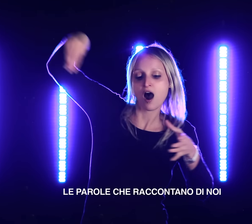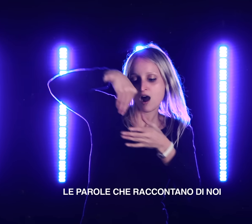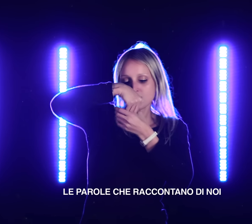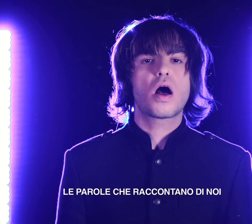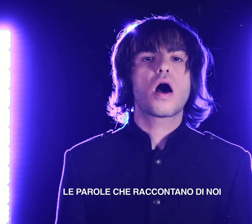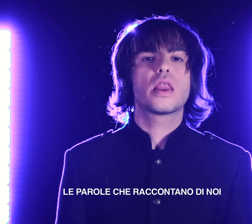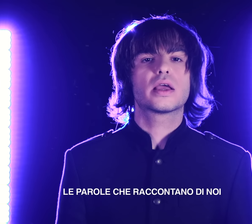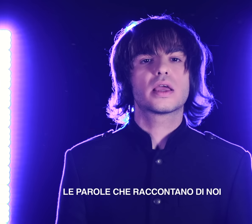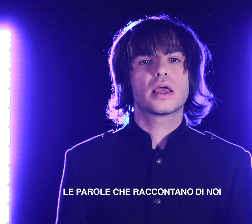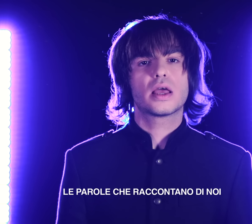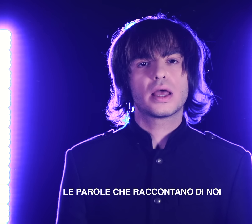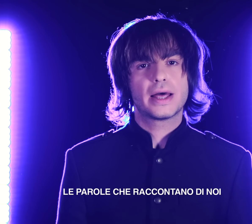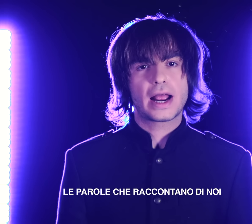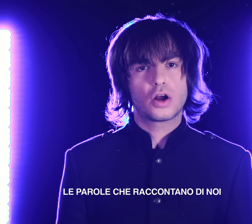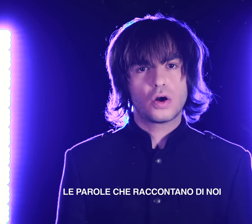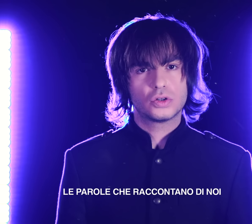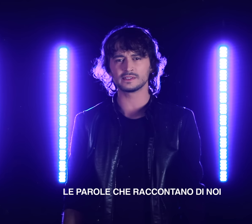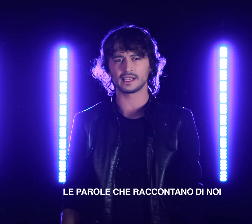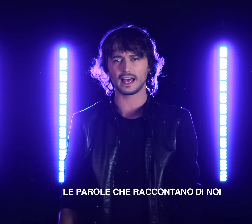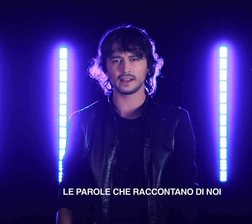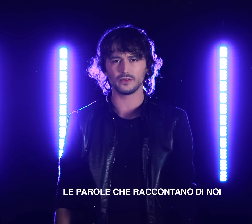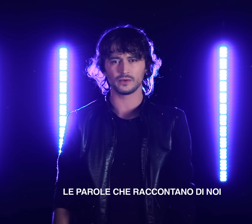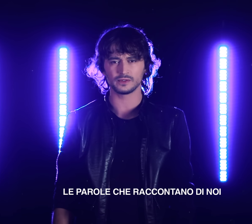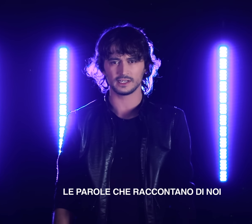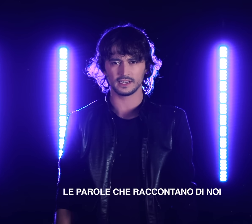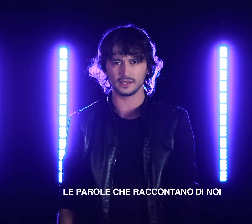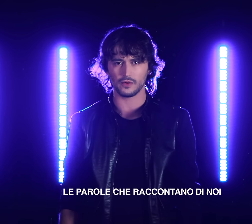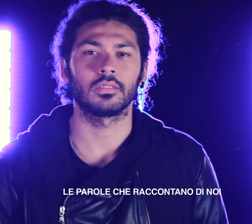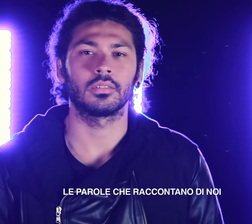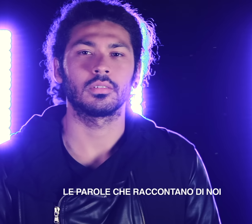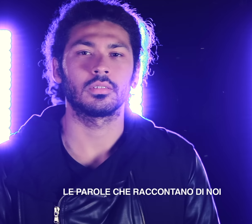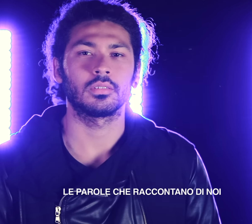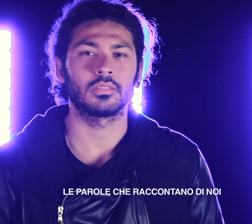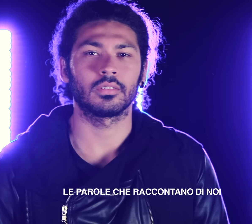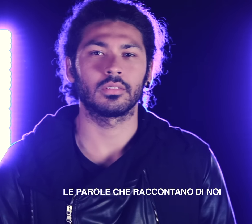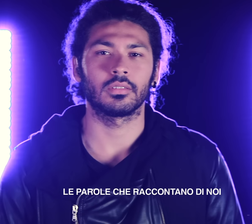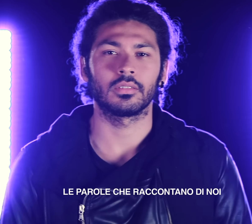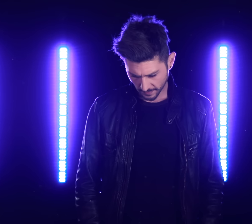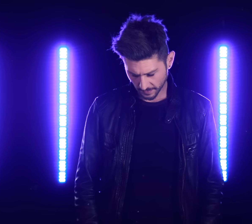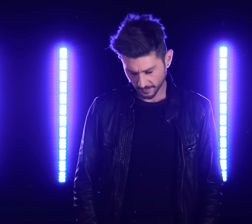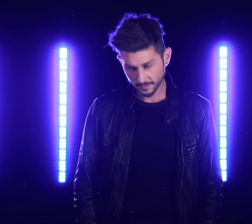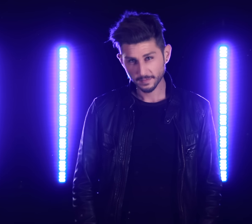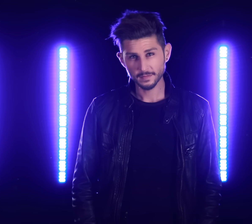le parole che raccontano di noi,